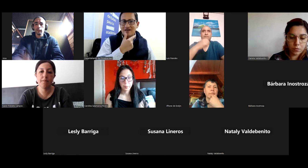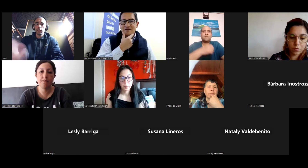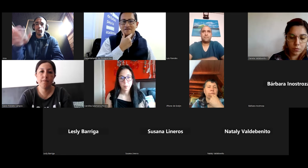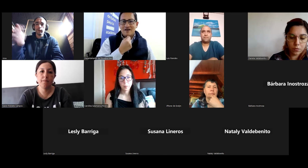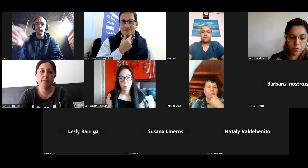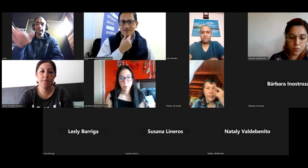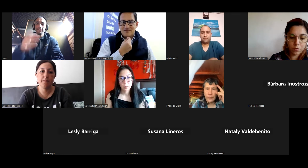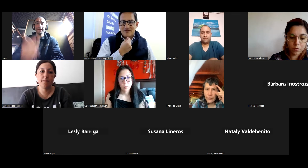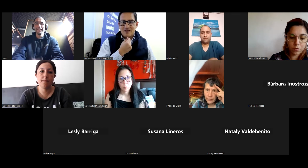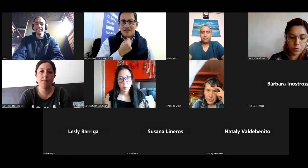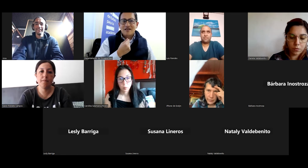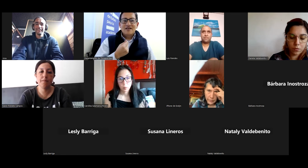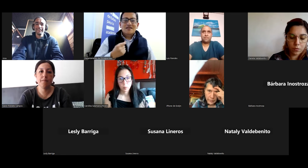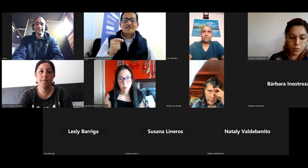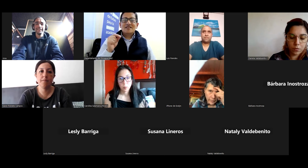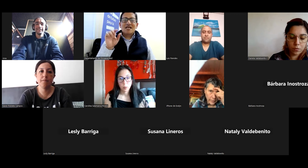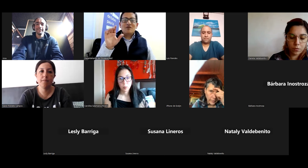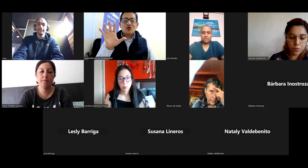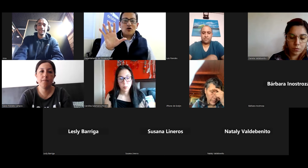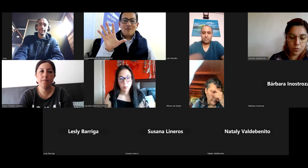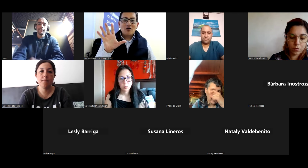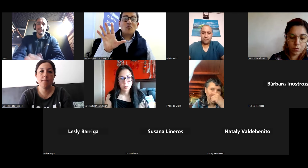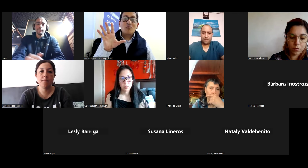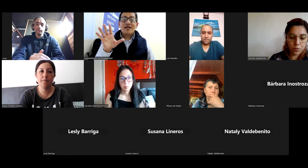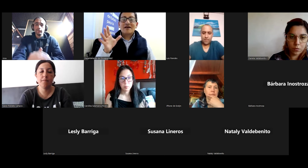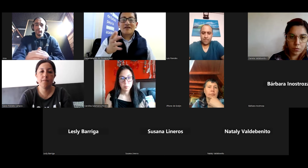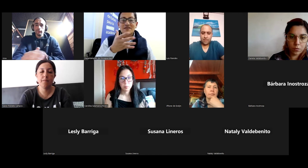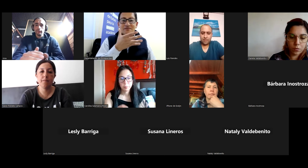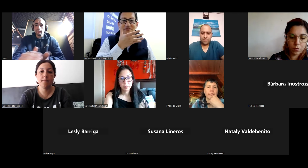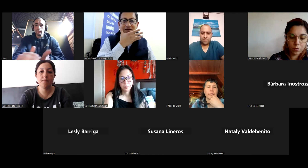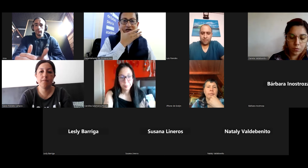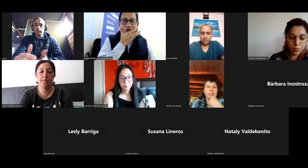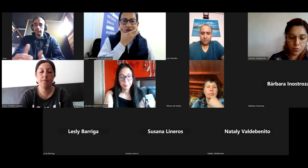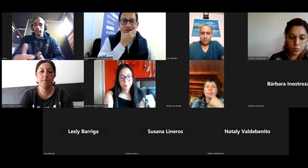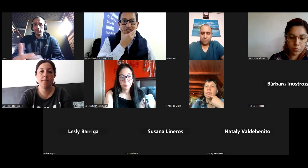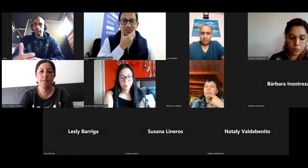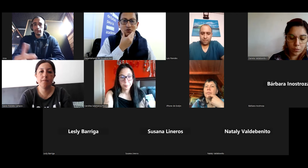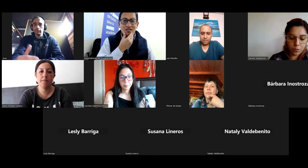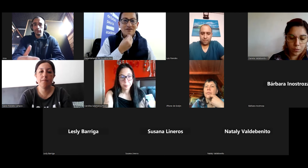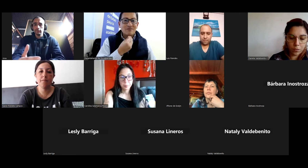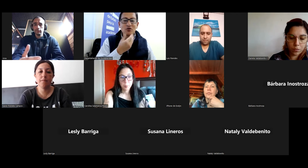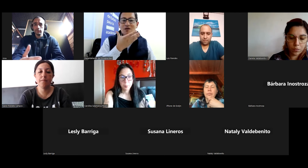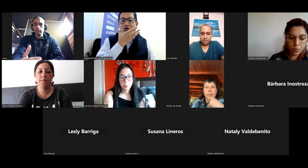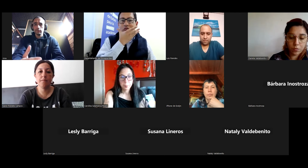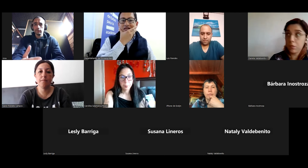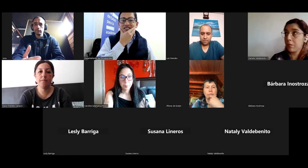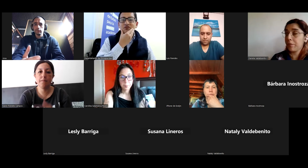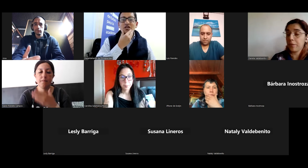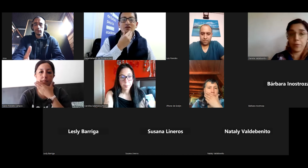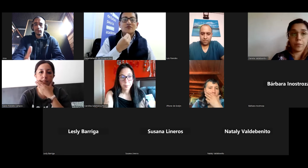Difícil, fácil. Si hiciéramos toda la mano completa, fíjense, la colocamos así y hacemos igual que fácil, pero con la mano completa decimos bonito